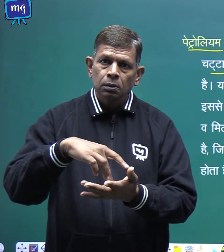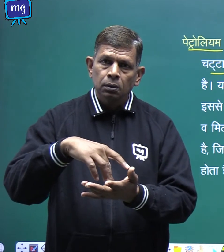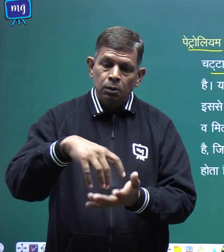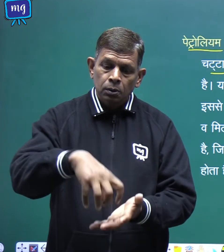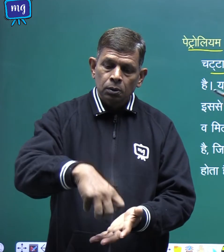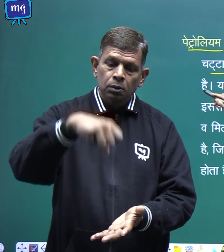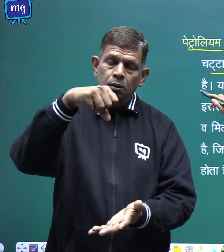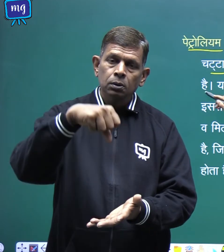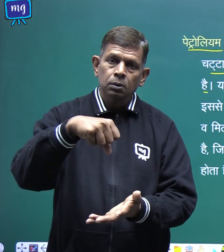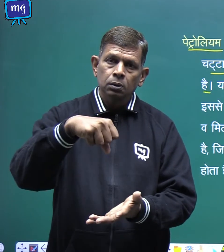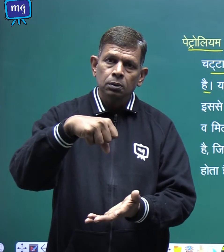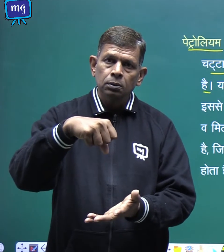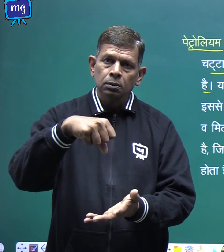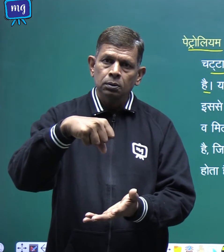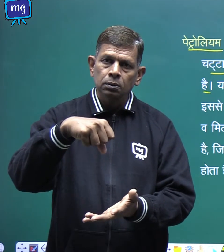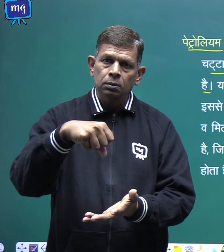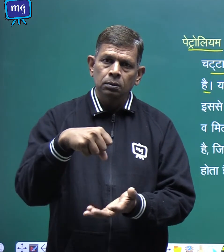निकाला जाता है।